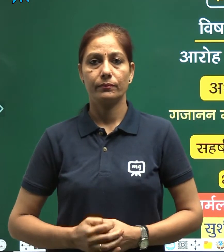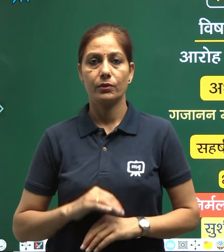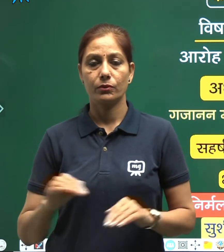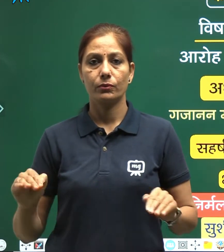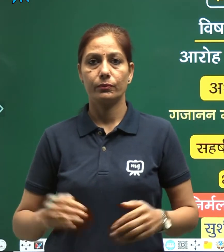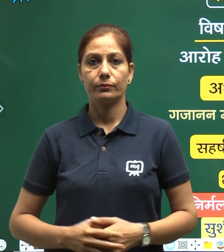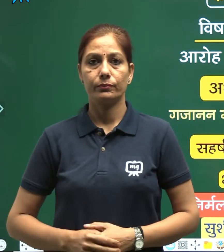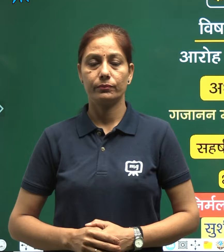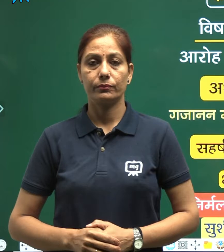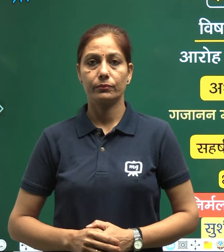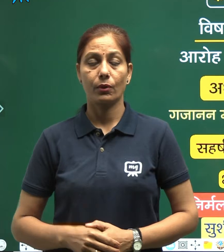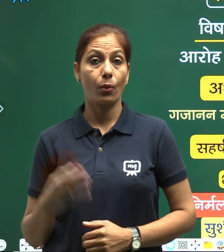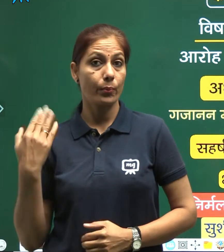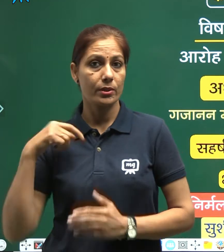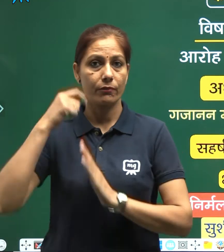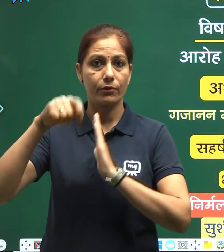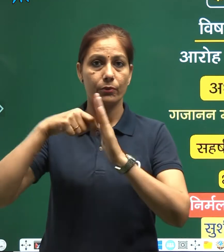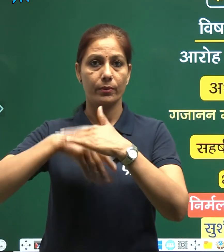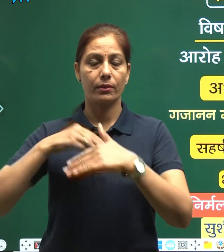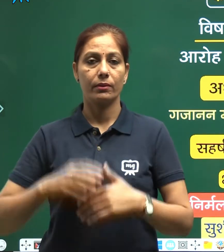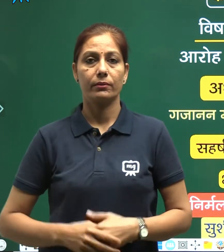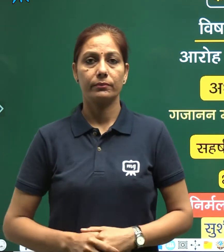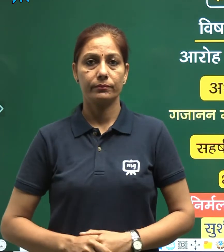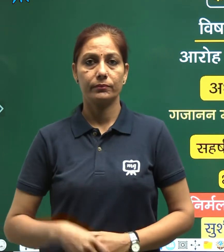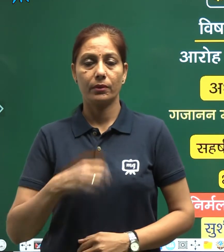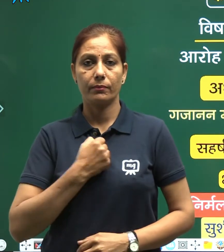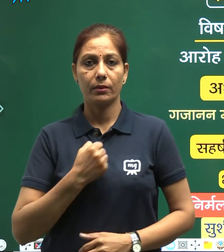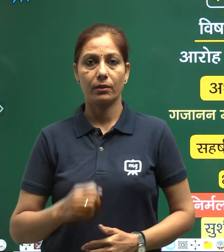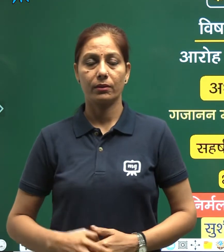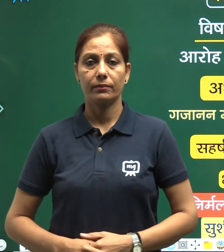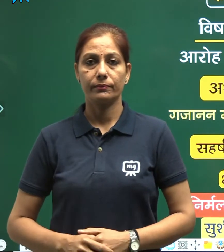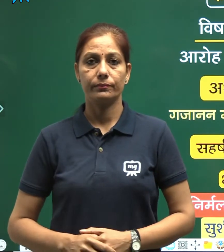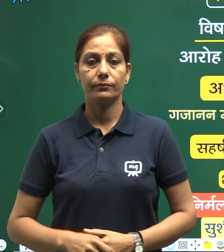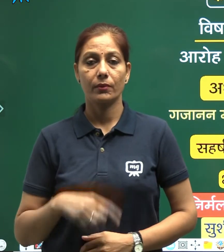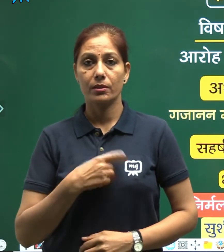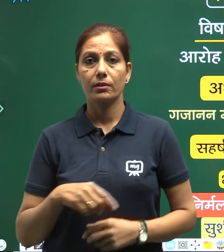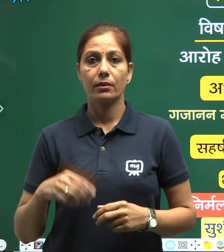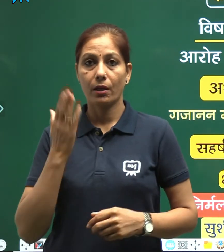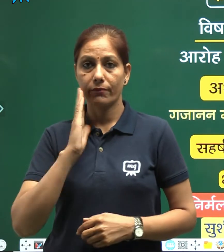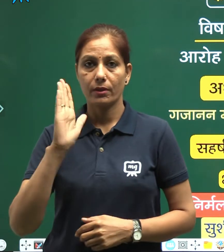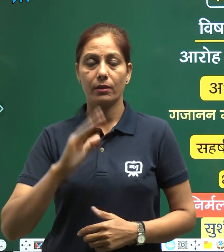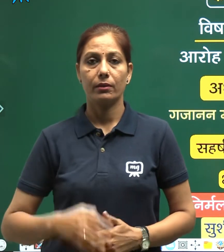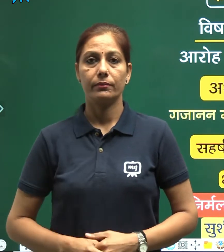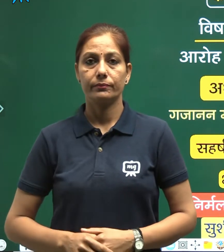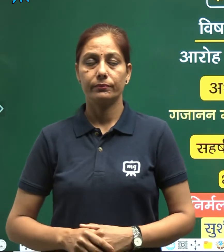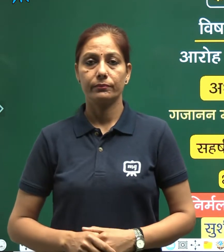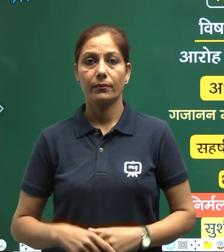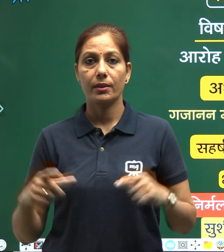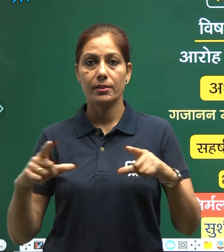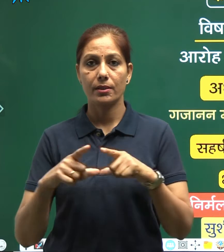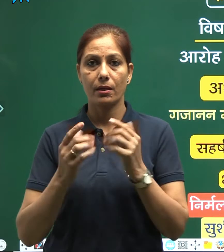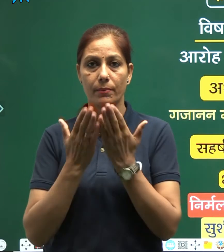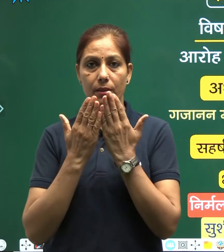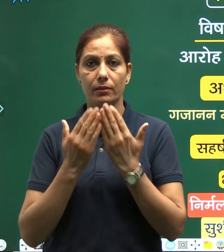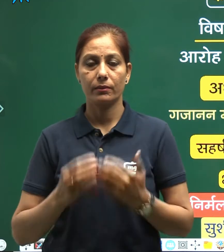बच्चों, पिछले वीडियो में हमने इस कविता का सार पढ़ा